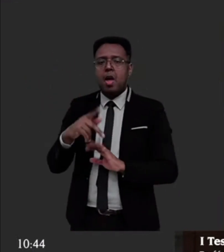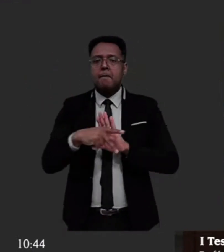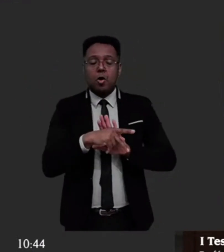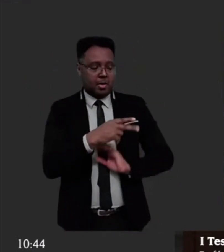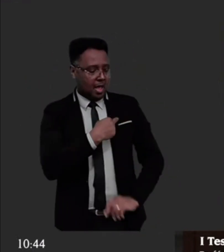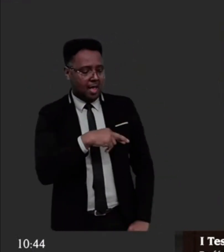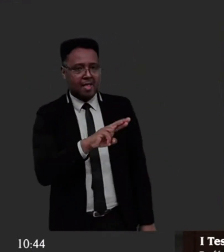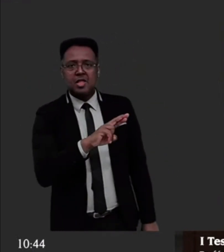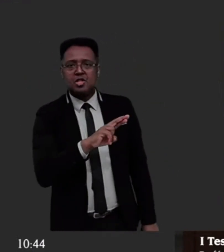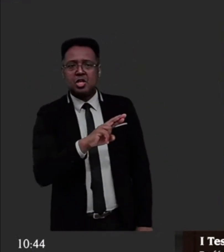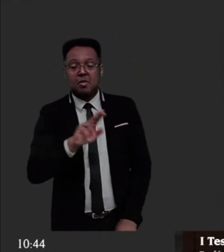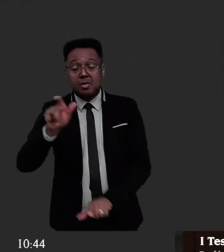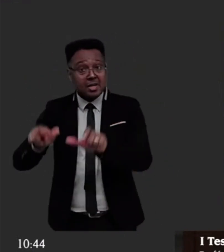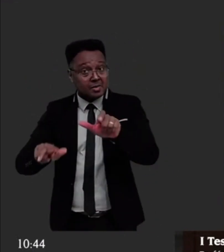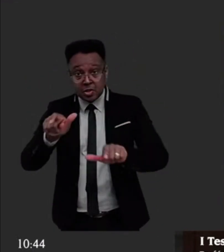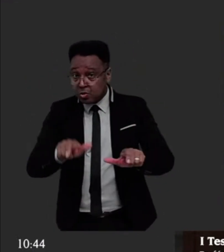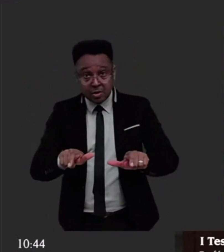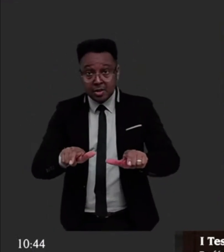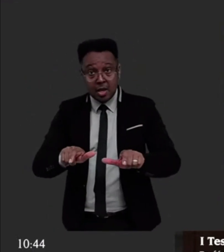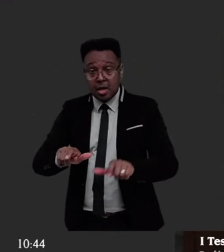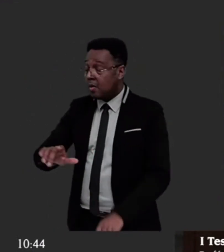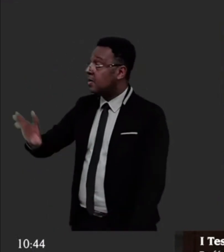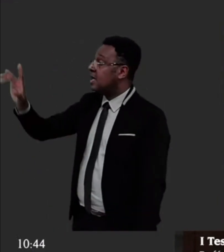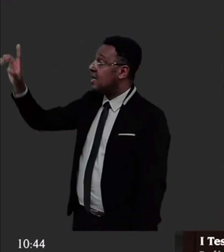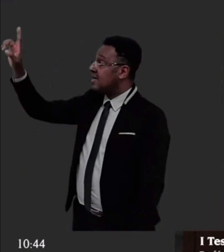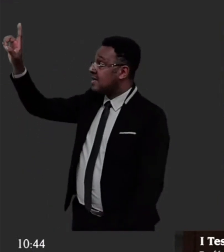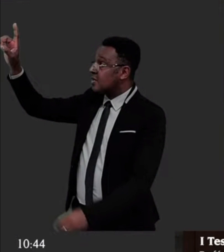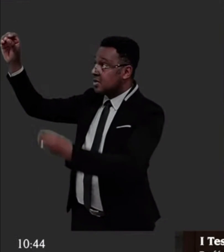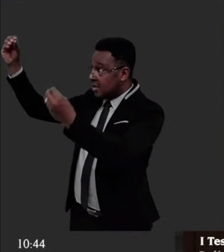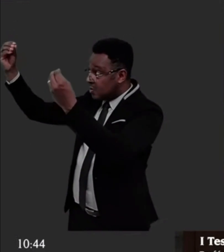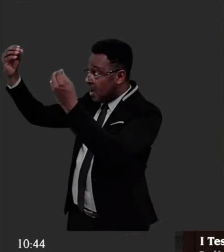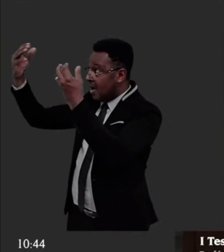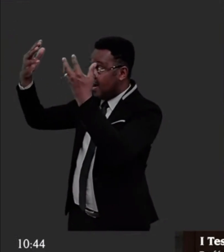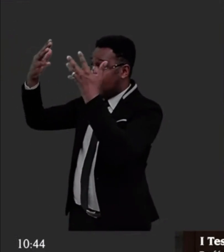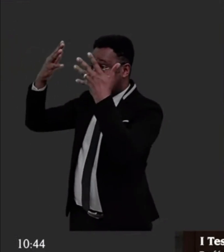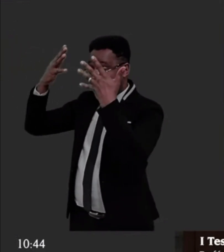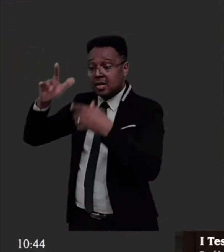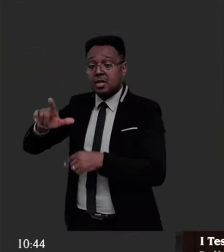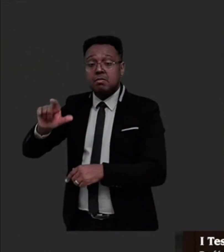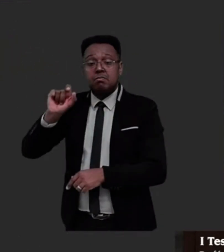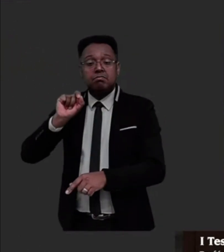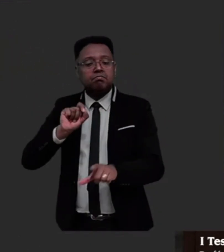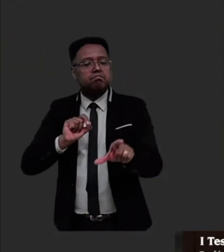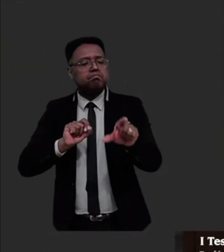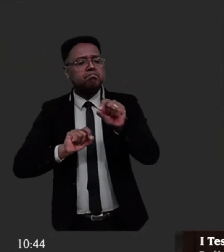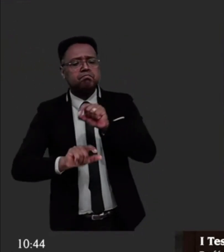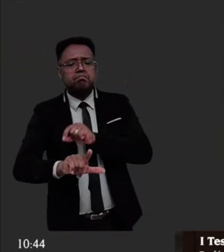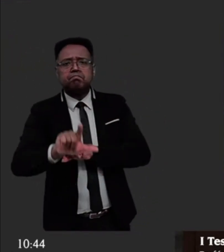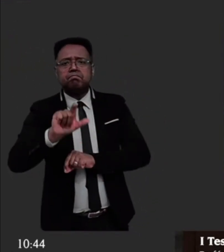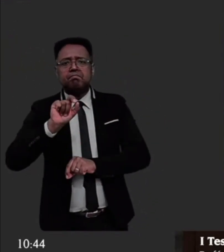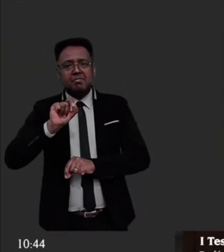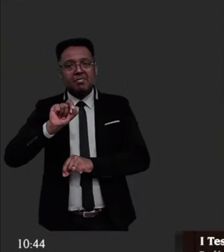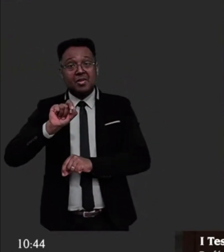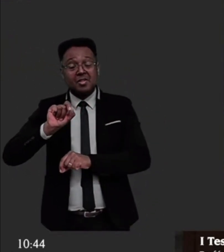ela pertence a Deus. É Ele que se agracia das pessoas e que faz o bem sem mérito.